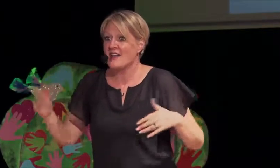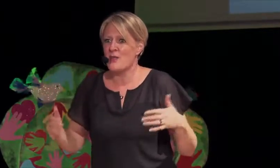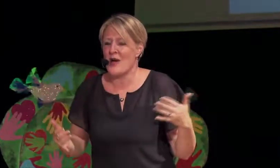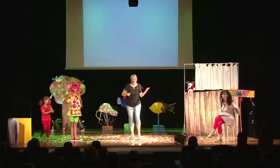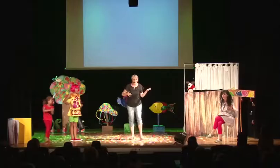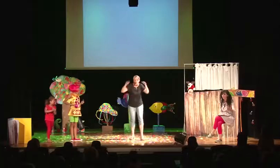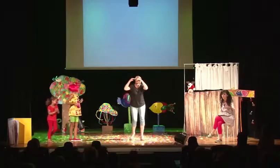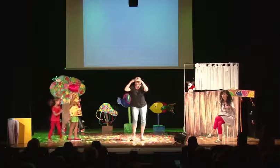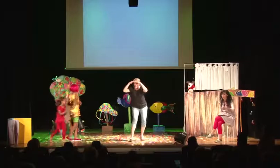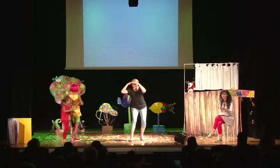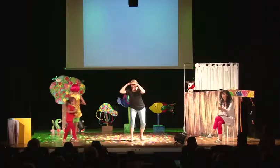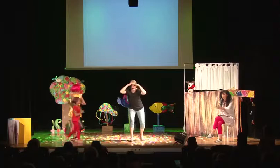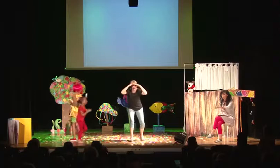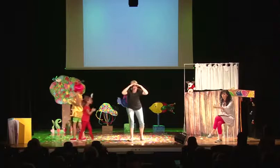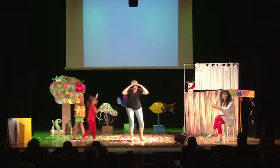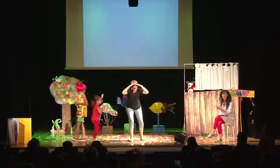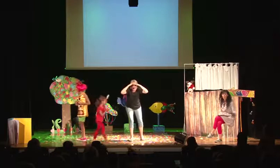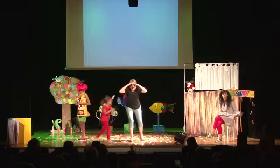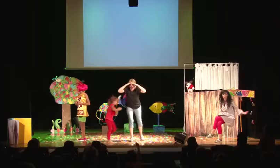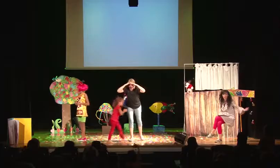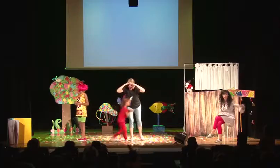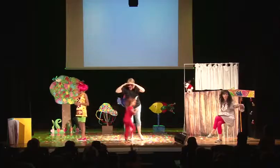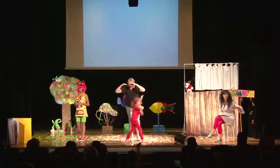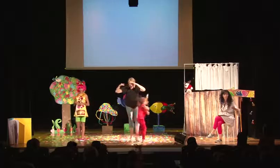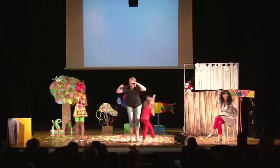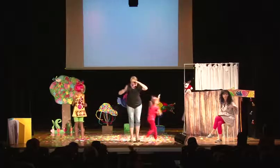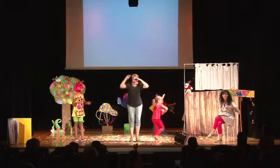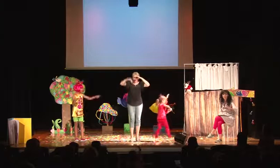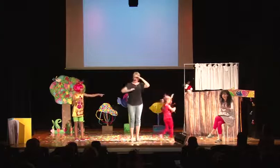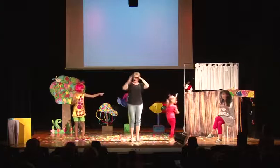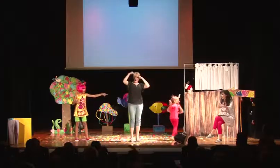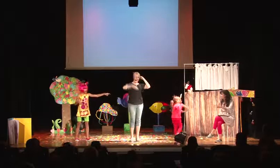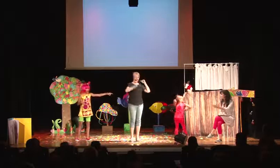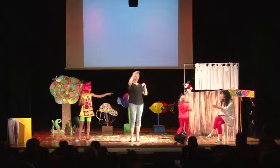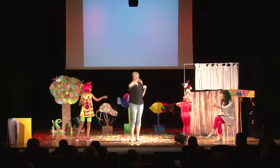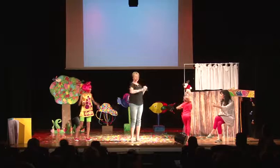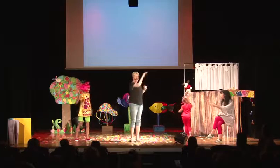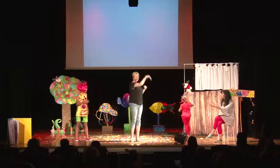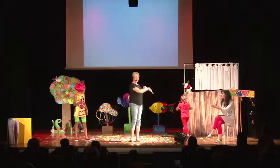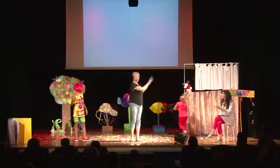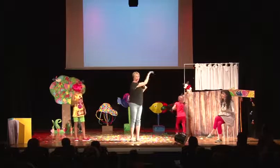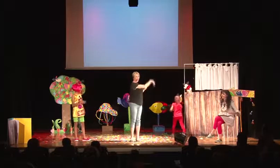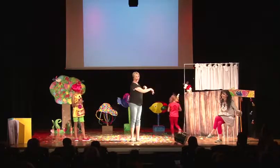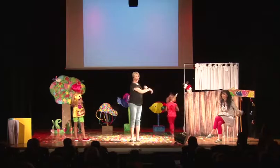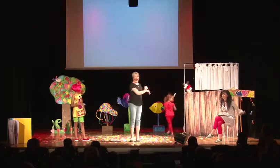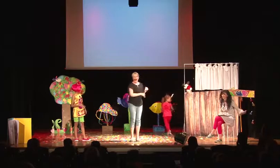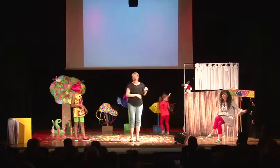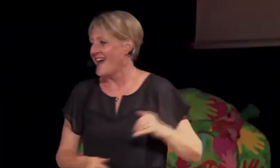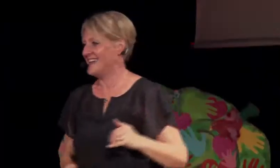Des poissons? Montrez-moi comment on fait les poissons. Des poissons comme ça? Est-ce qu'on fait comme ça un poisson? Et